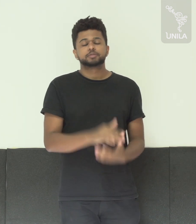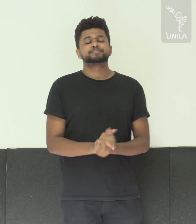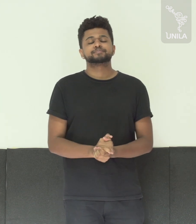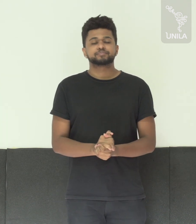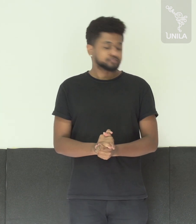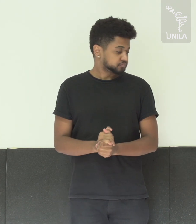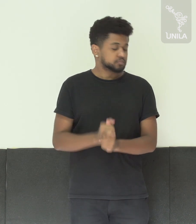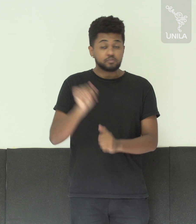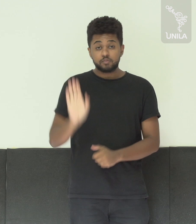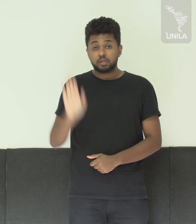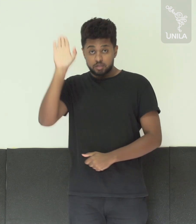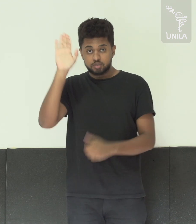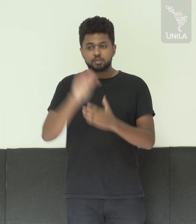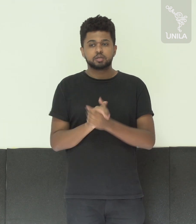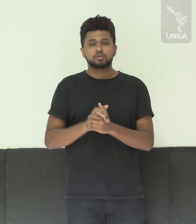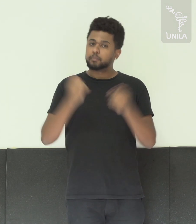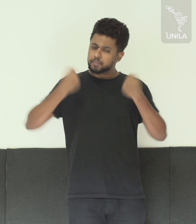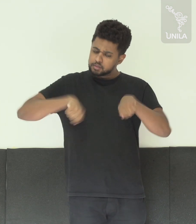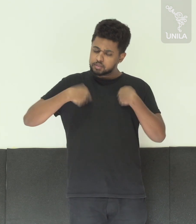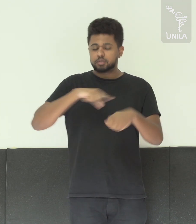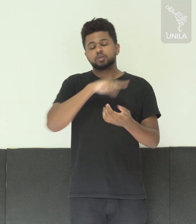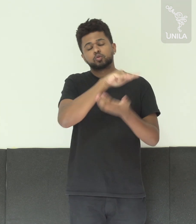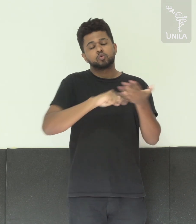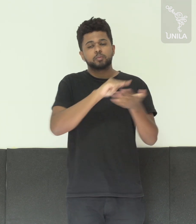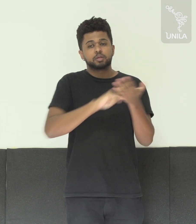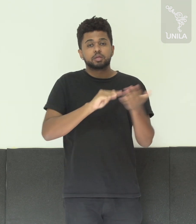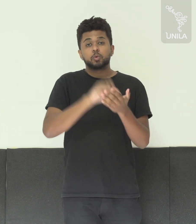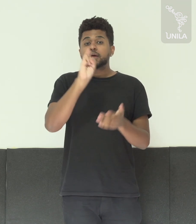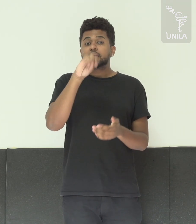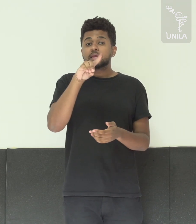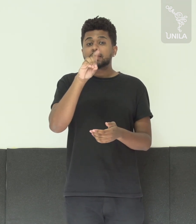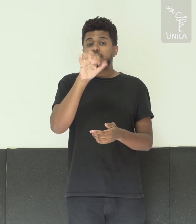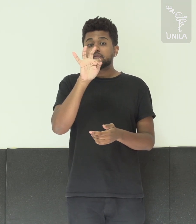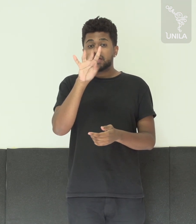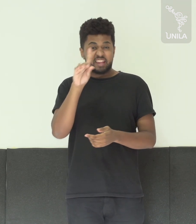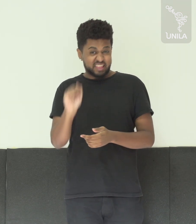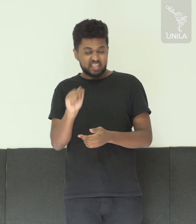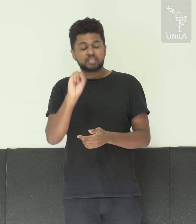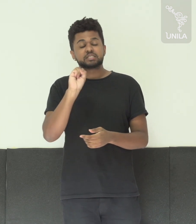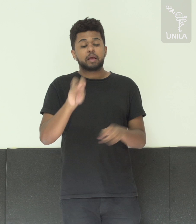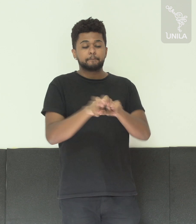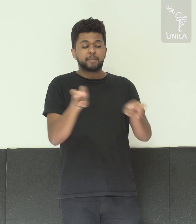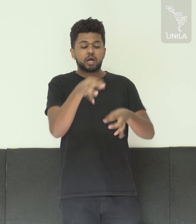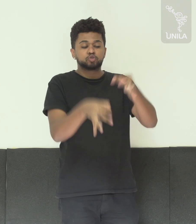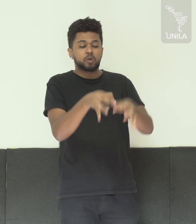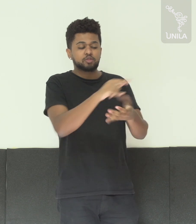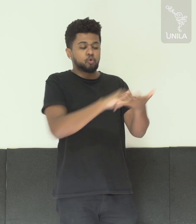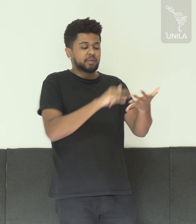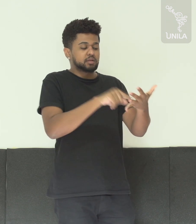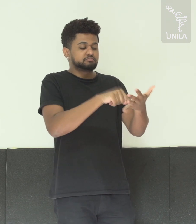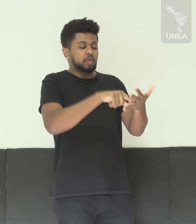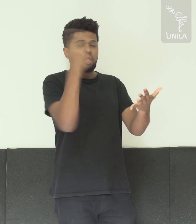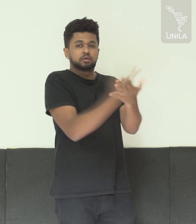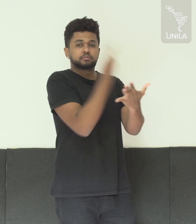7.3.7.2 O candidato deverá ter sua documentação indeferida quando a banca julgar que a documentação